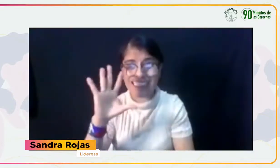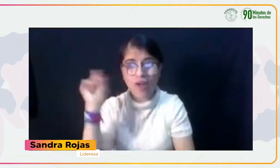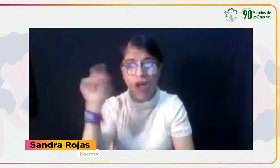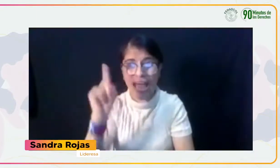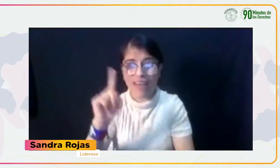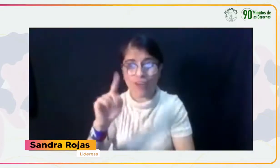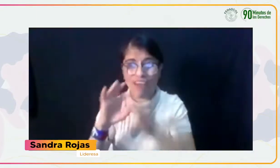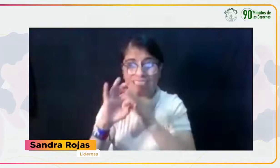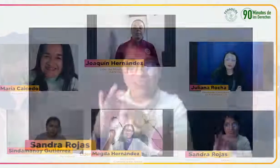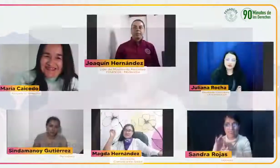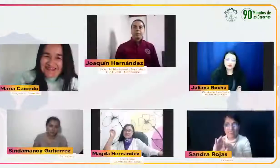35 años.